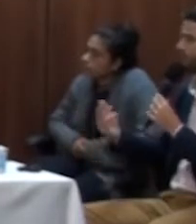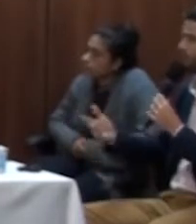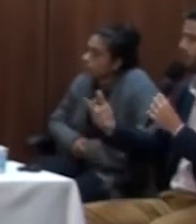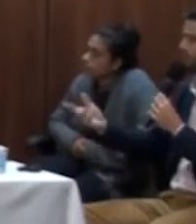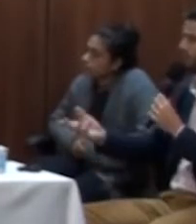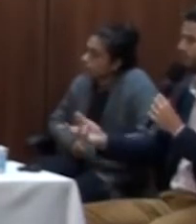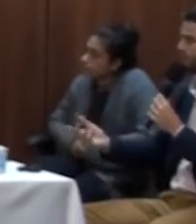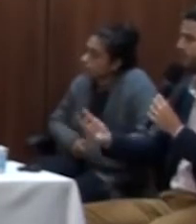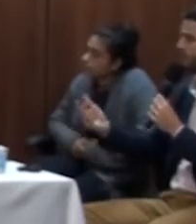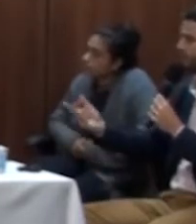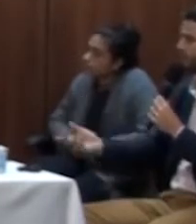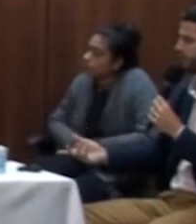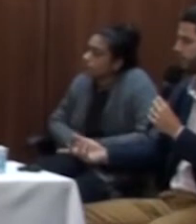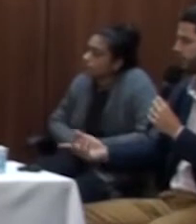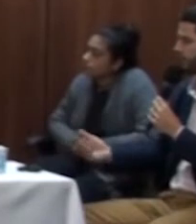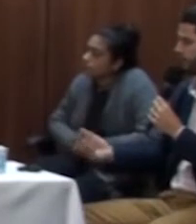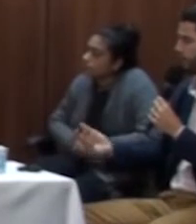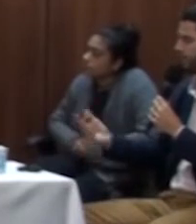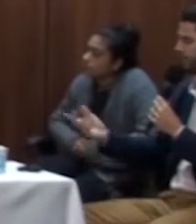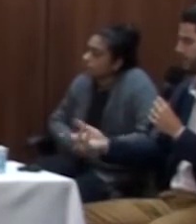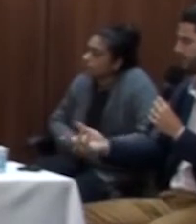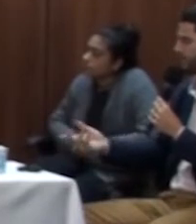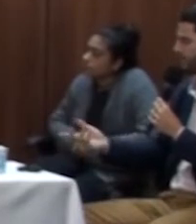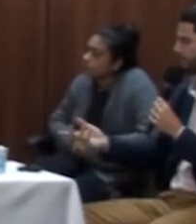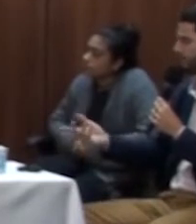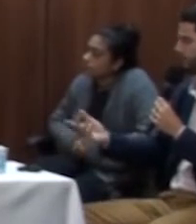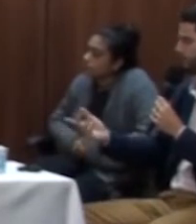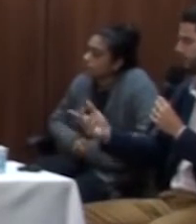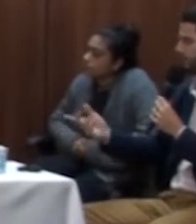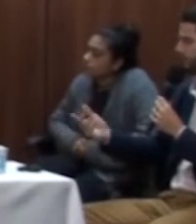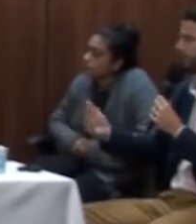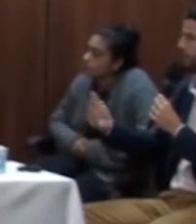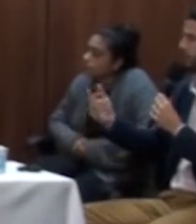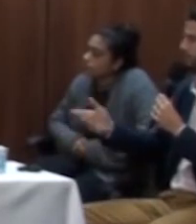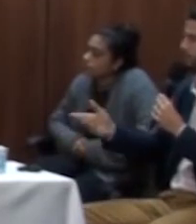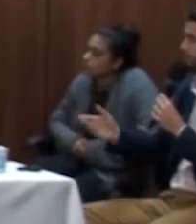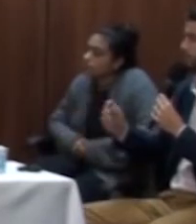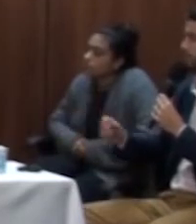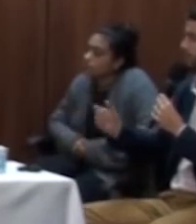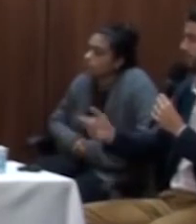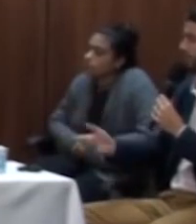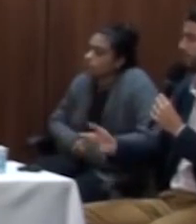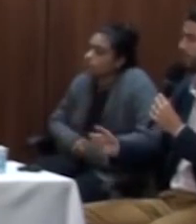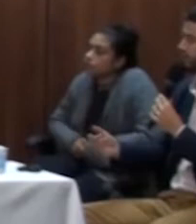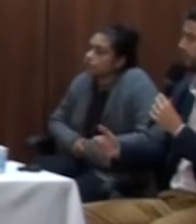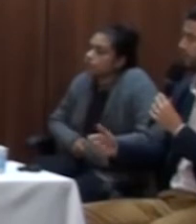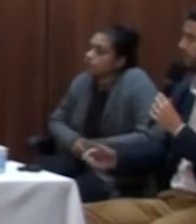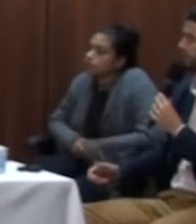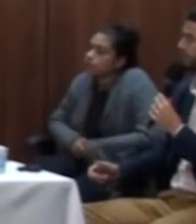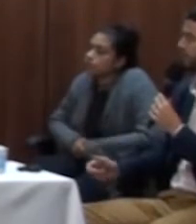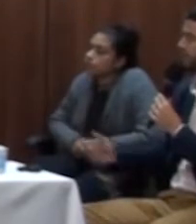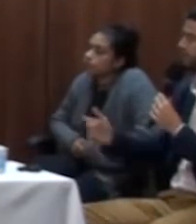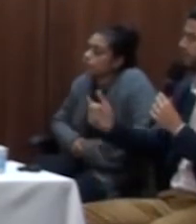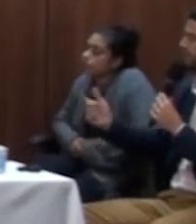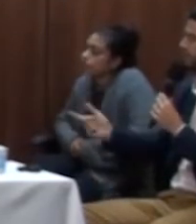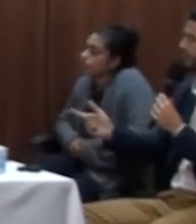anualmente, nos equipamentos que eles dispõem, que é o Hospital Mário Covas, basicamente, né? Se eu não me engano. O Hospital Estadual Mário Covas, que fica em